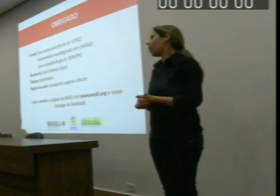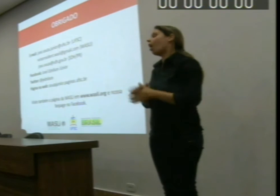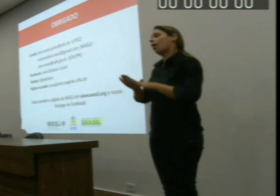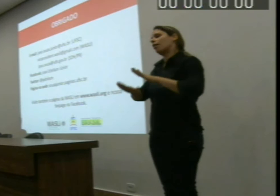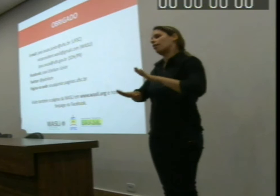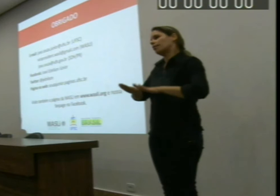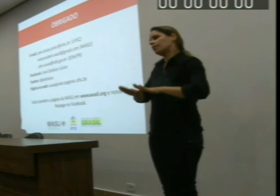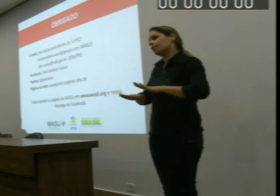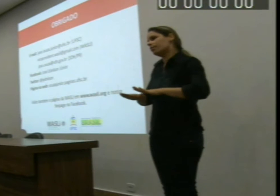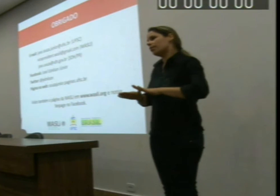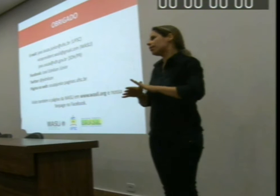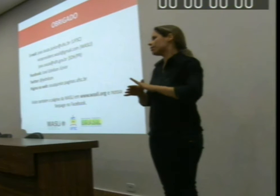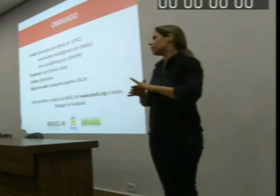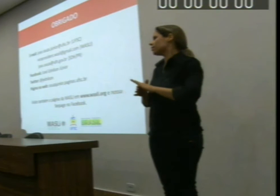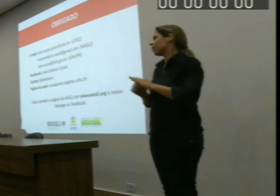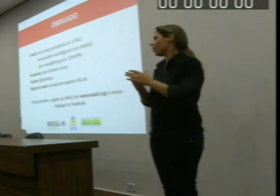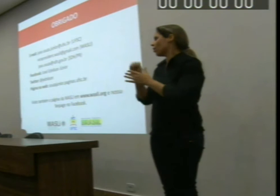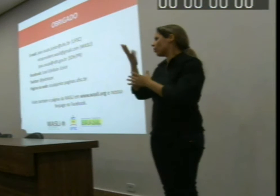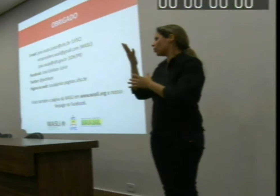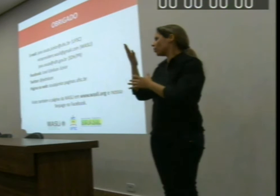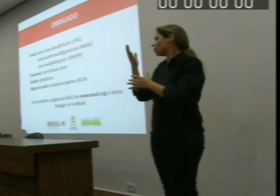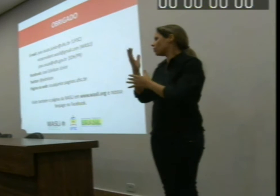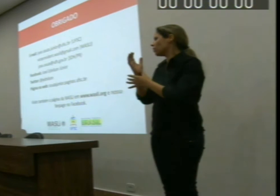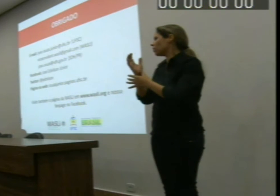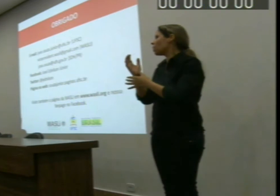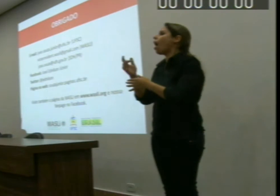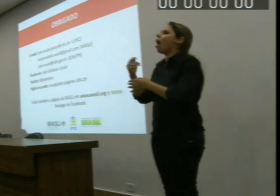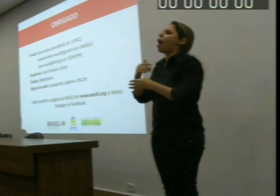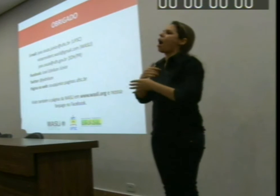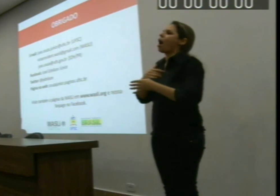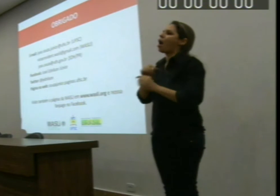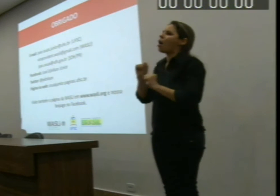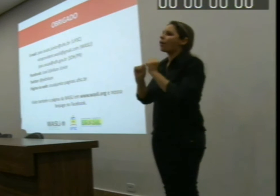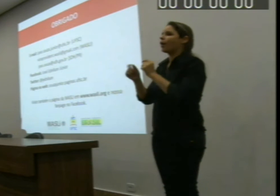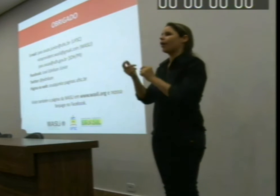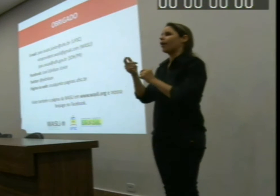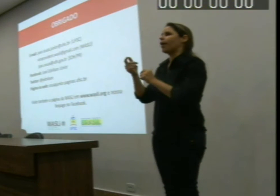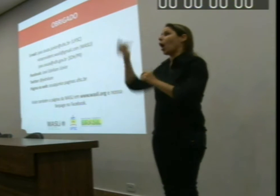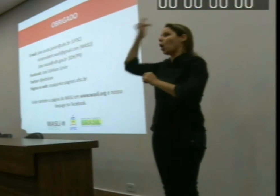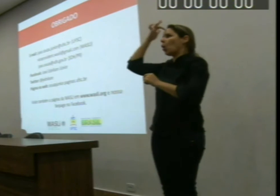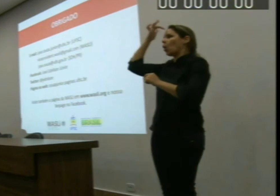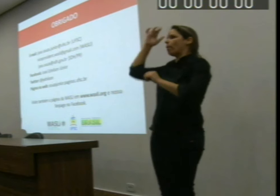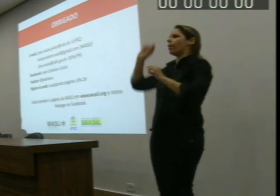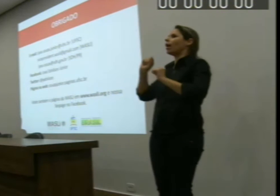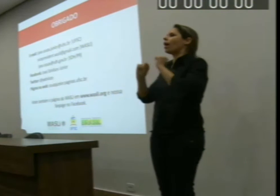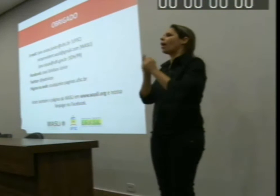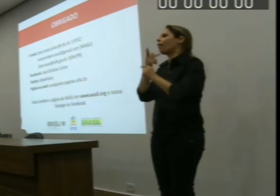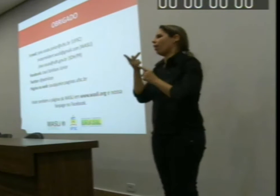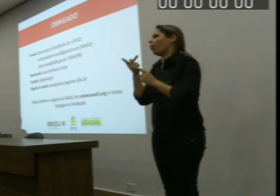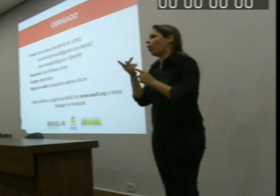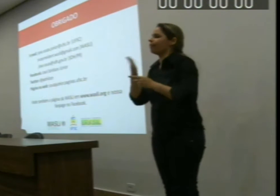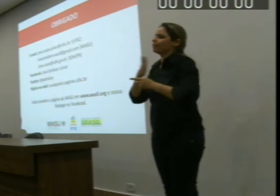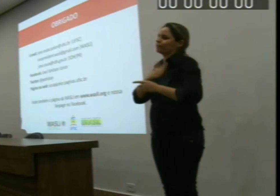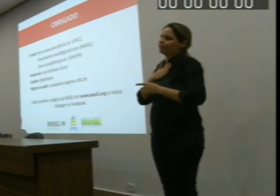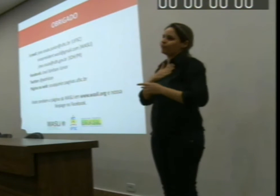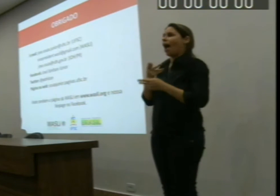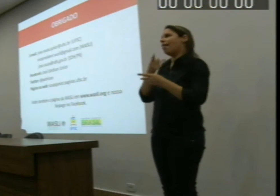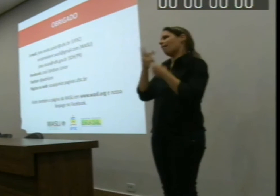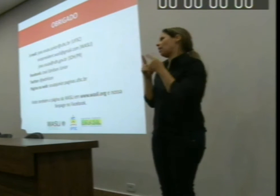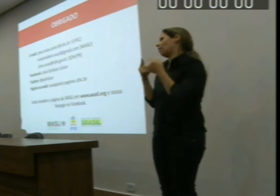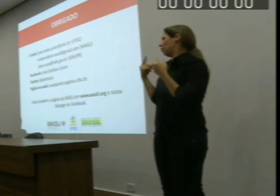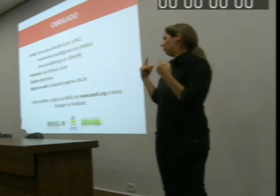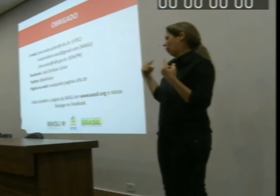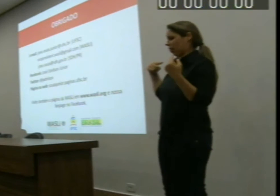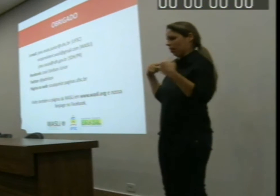a que acabou sendo culpado F ter mexido né na no cas infelizmente é uma angústia que eu